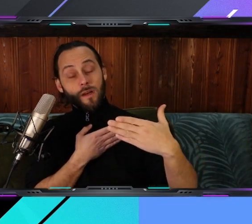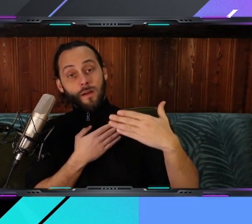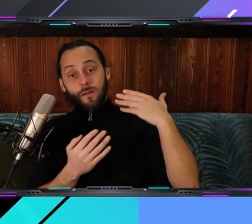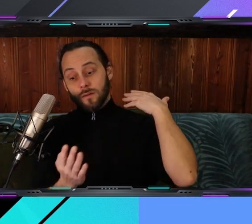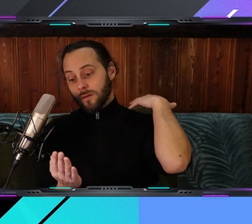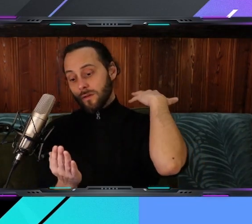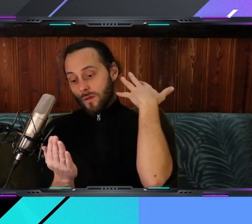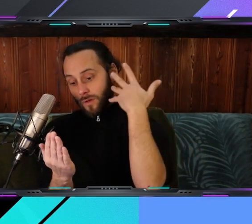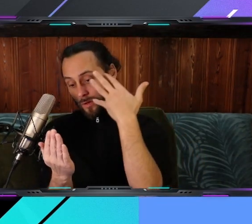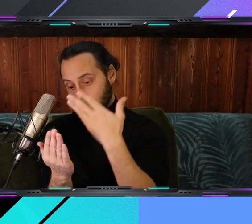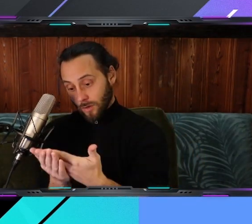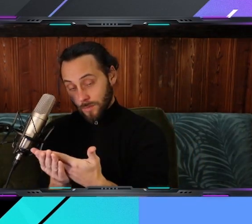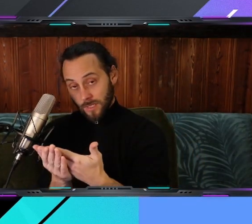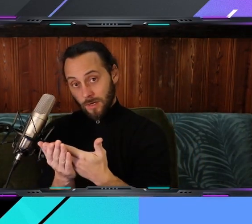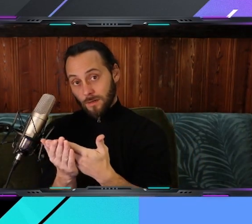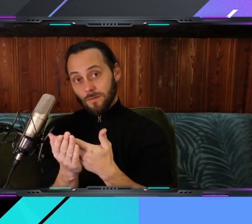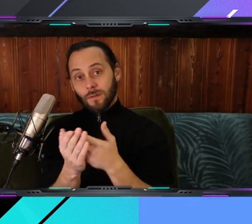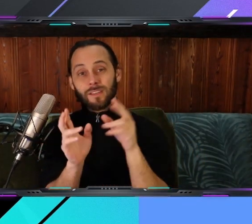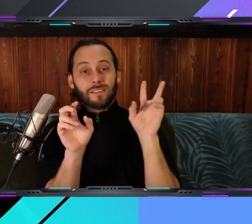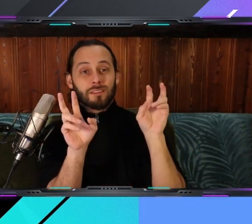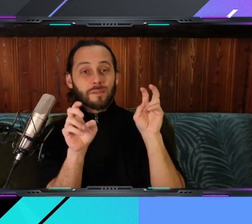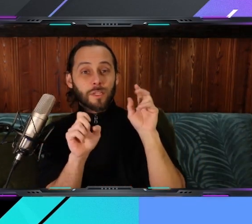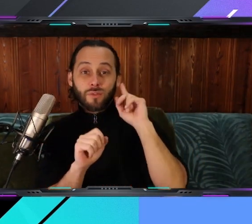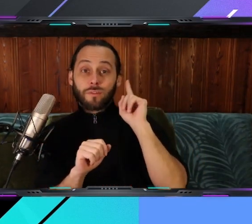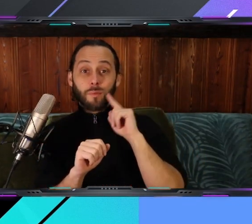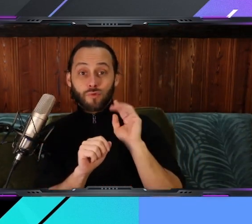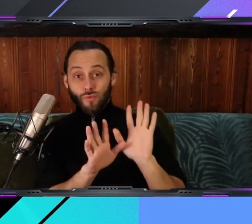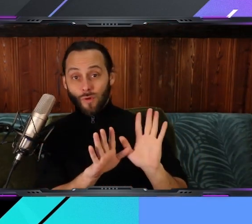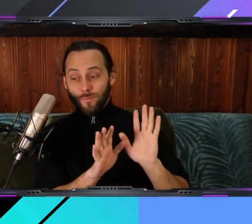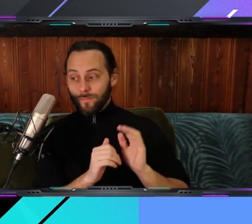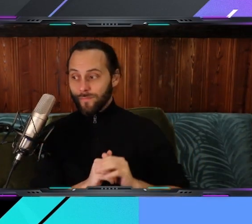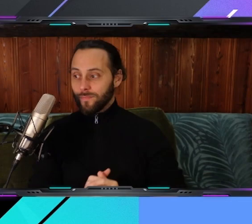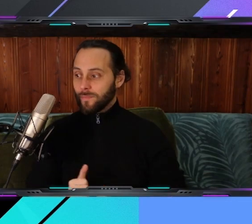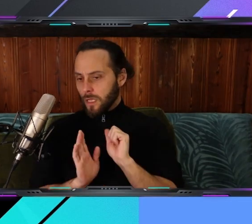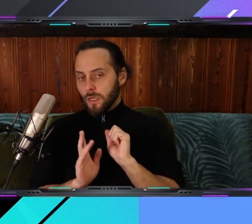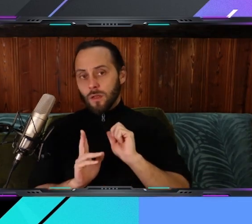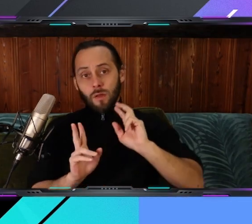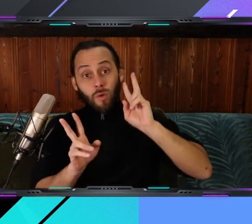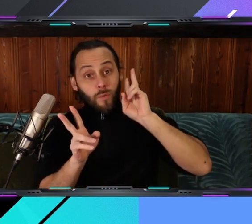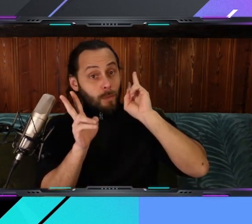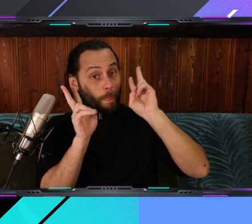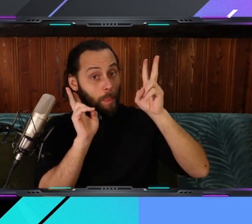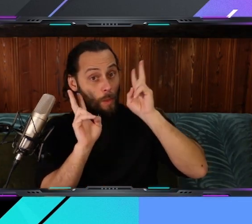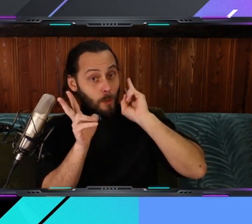Comme ça. Comme ça. Voilà, c'est des expressions vraiment sourdes.